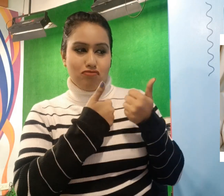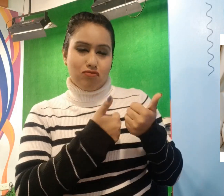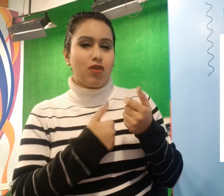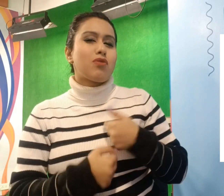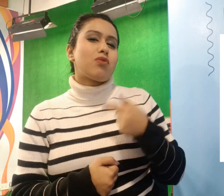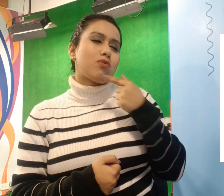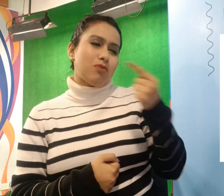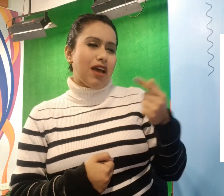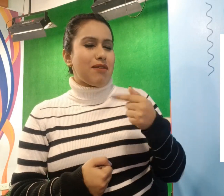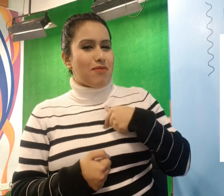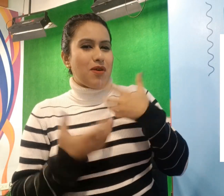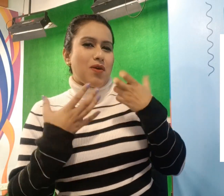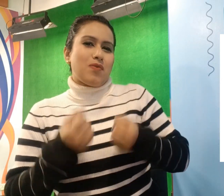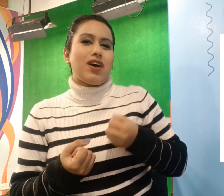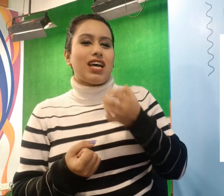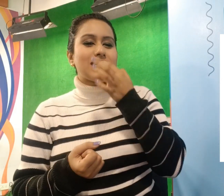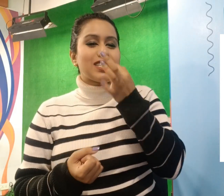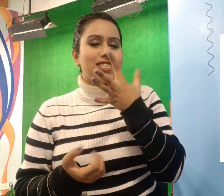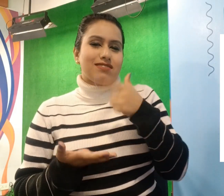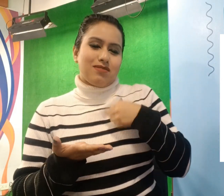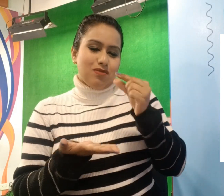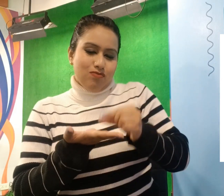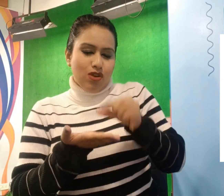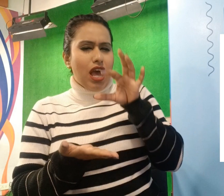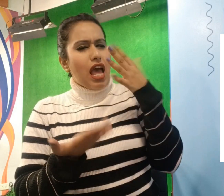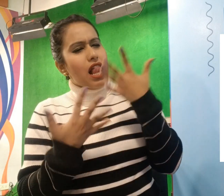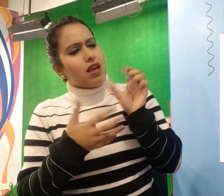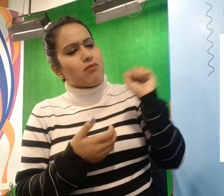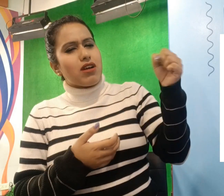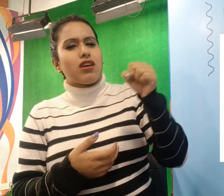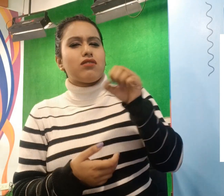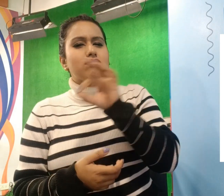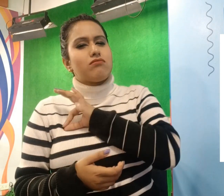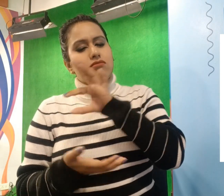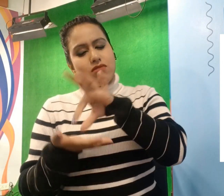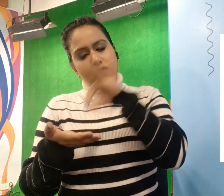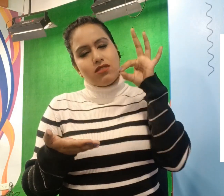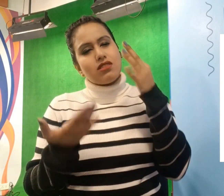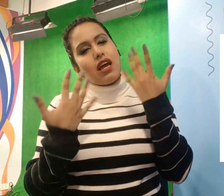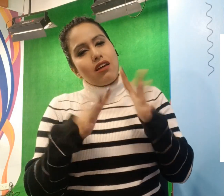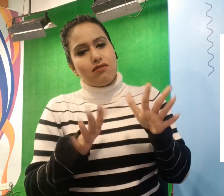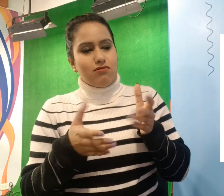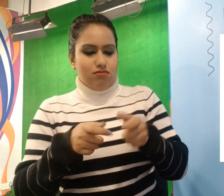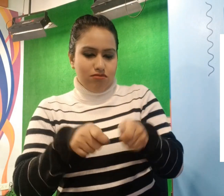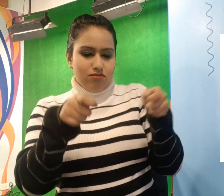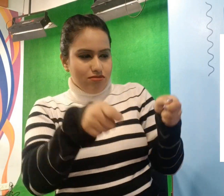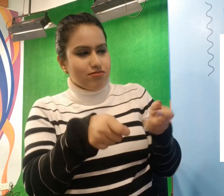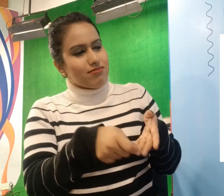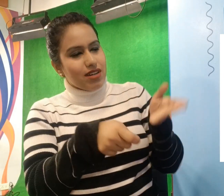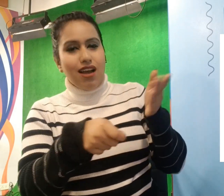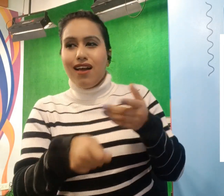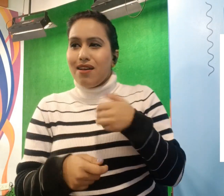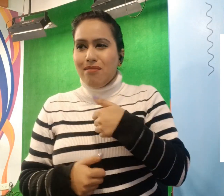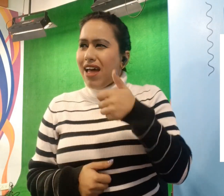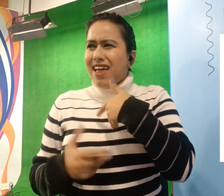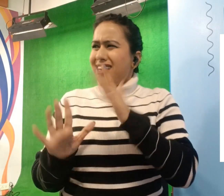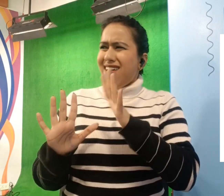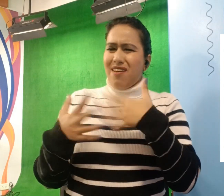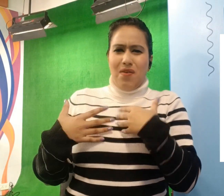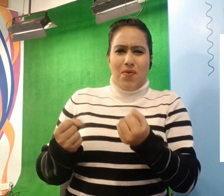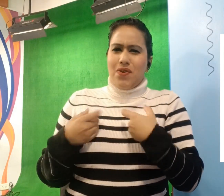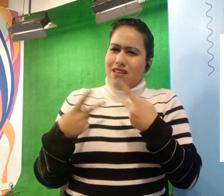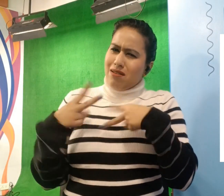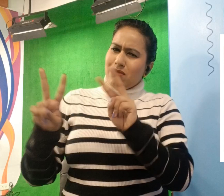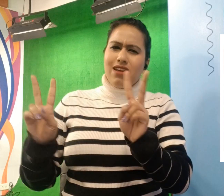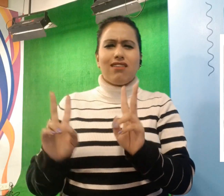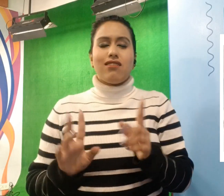उसने कहा, भैया आपको मैं अपनी तरफ से एक हीरा देना चाहता हूं, आप इन कीमती पत्थरों में से कोई भी जो आपको पसंद आ रहा है रख लो। व्यापारी ने कहा, नहीं मुझे नहीं चाहिए, मैं तो बस